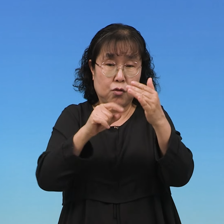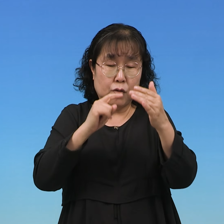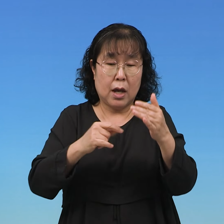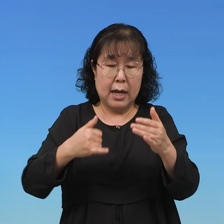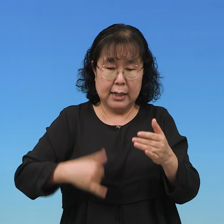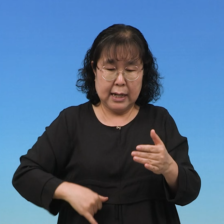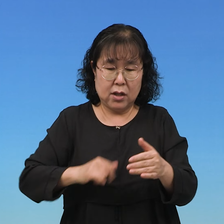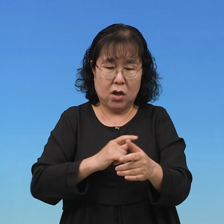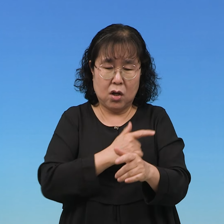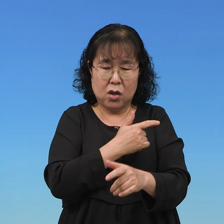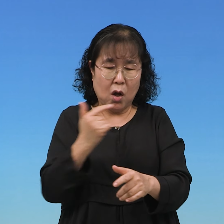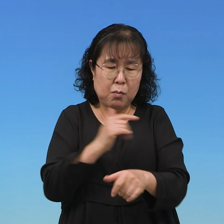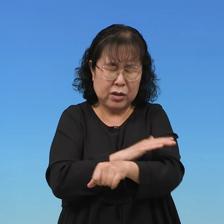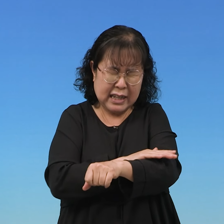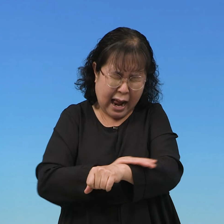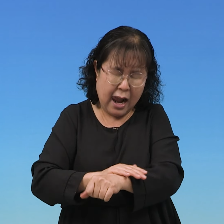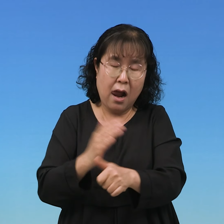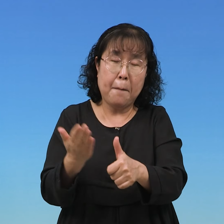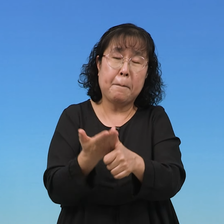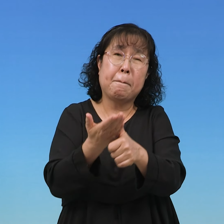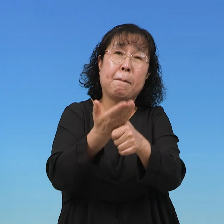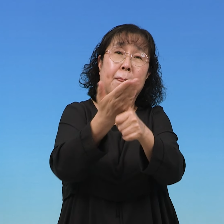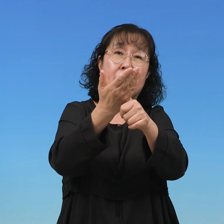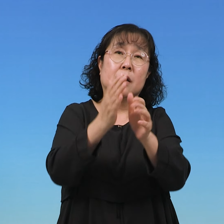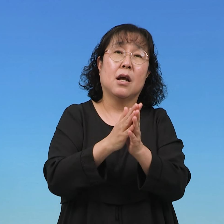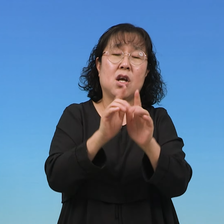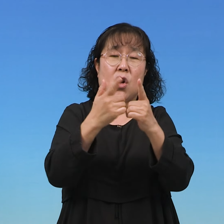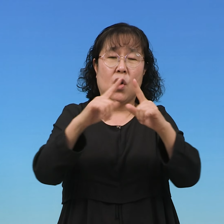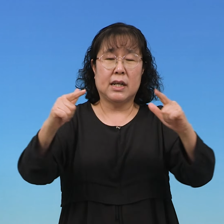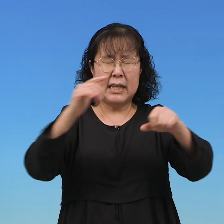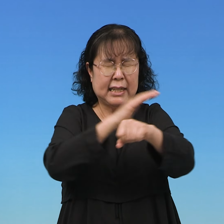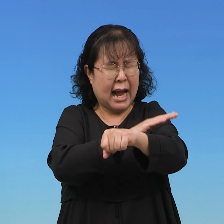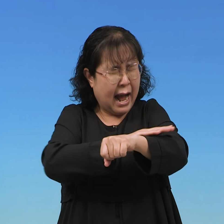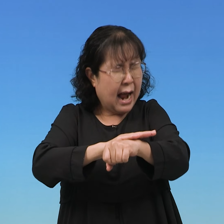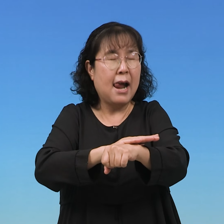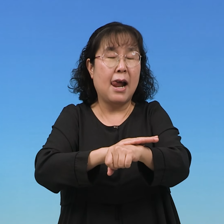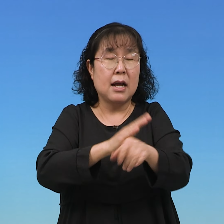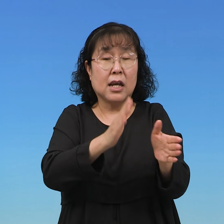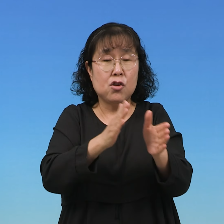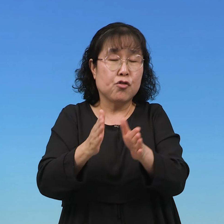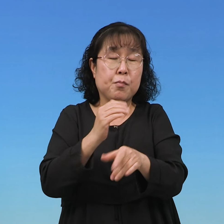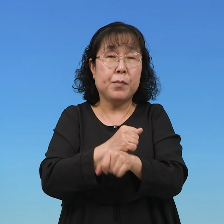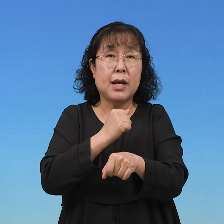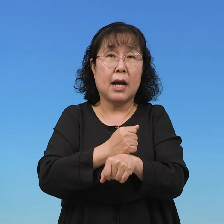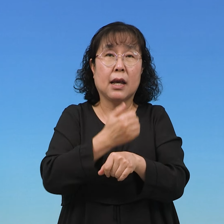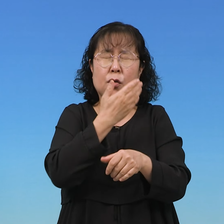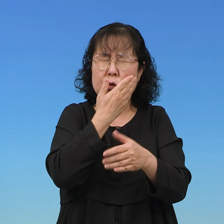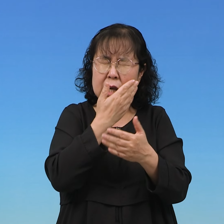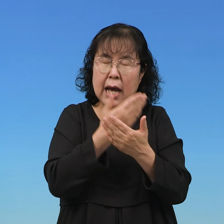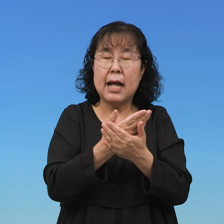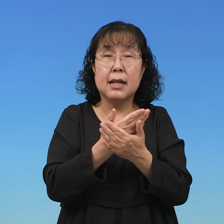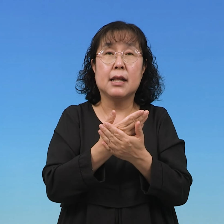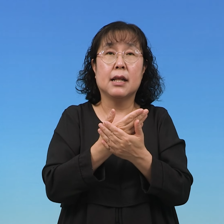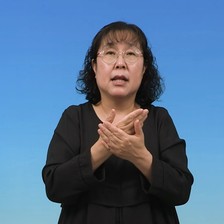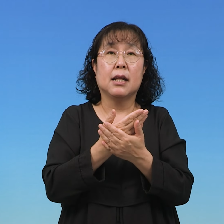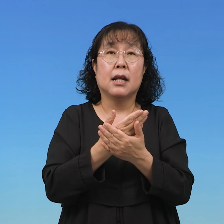중에 자녀를 너무 잘 키우셨어요. 굉장히 여러 가지 잘 갖춘 귀한